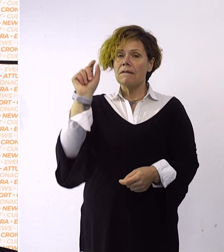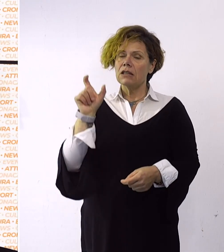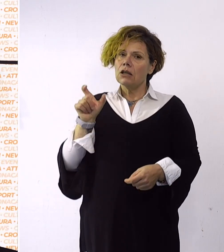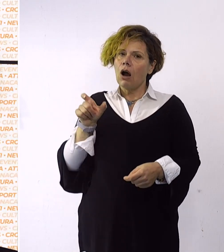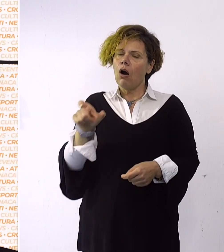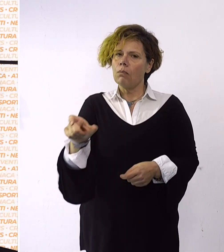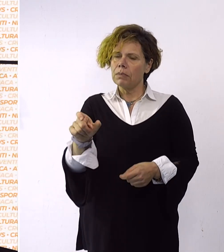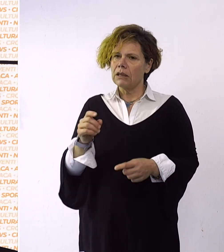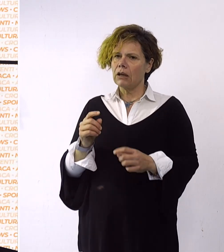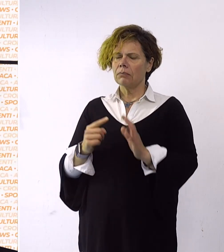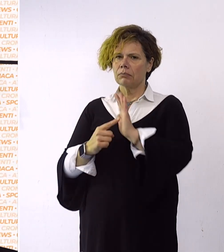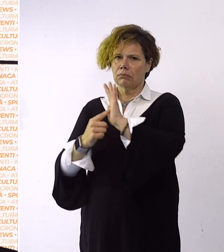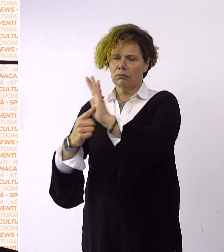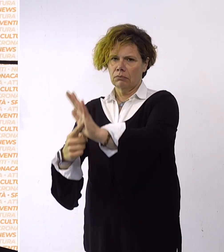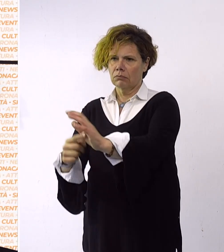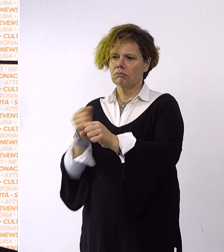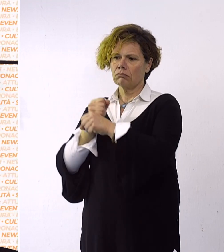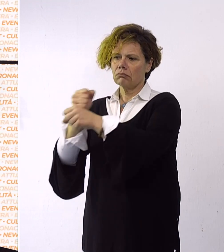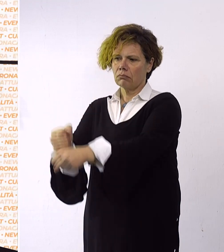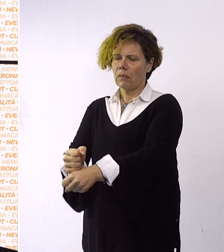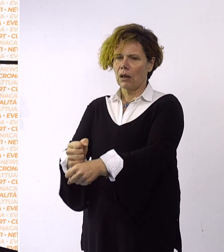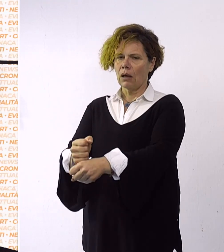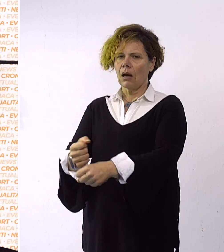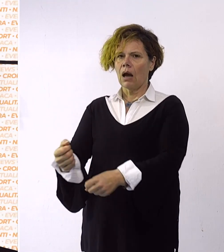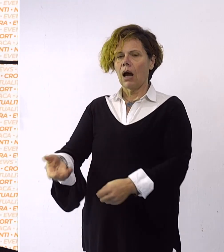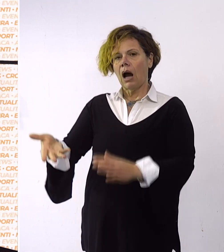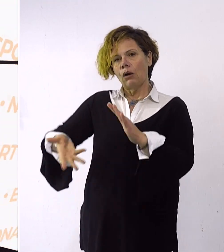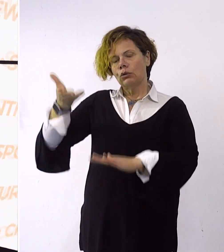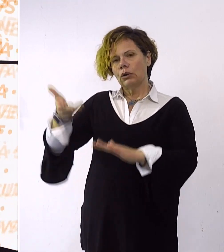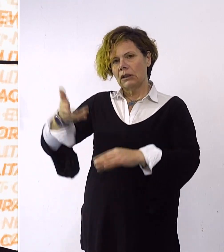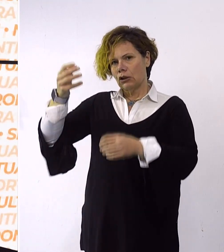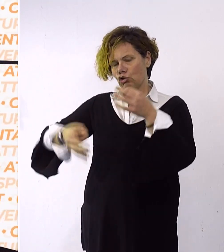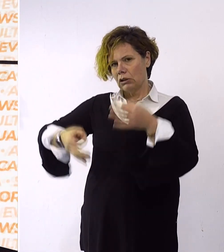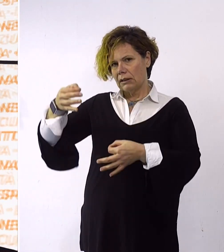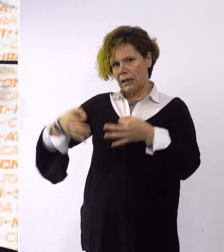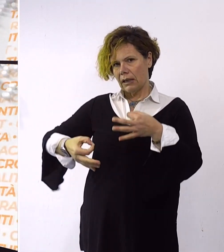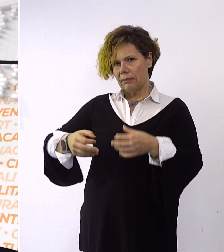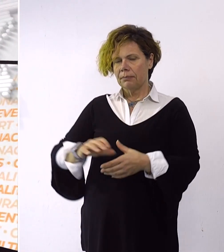di presentazione all'autorità giudiziaria.